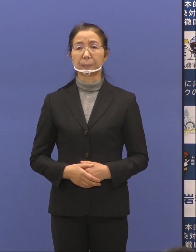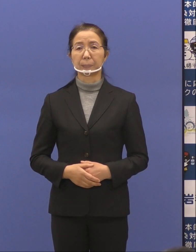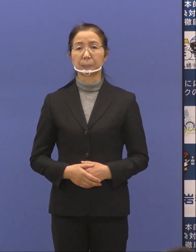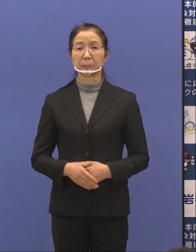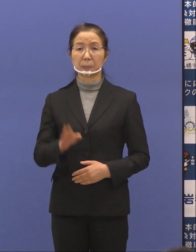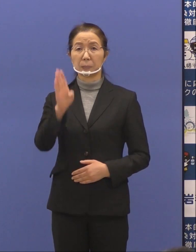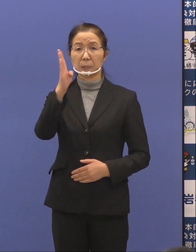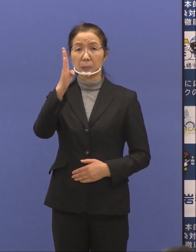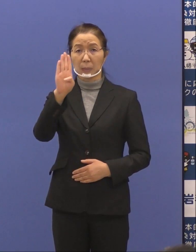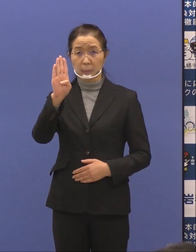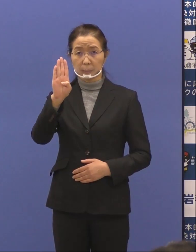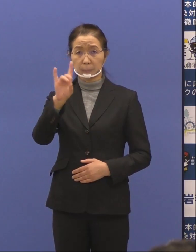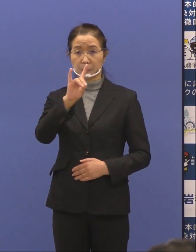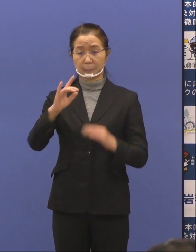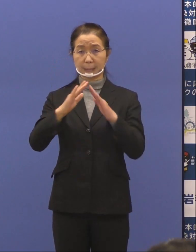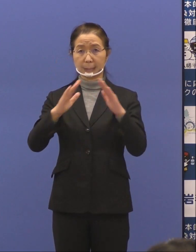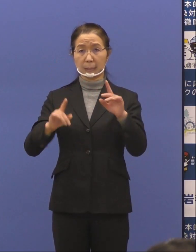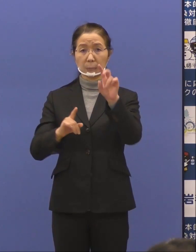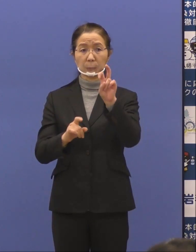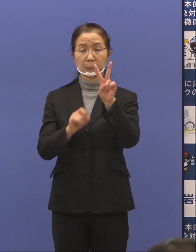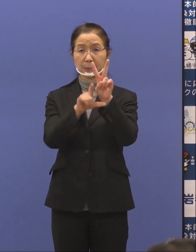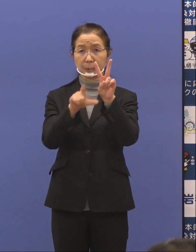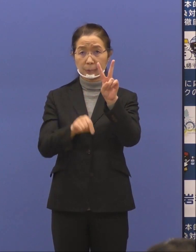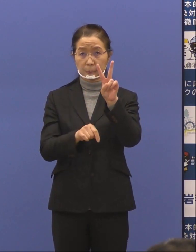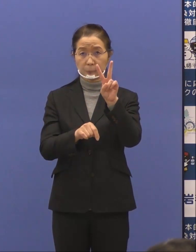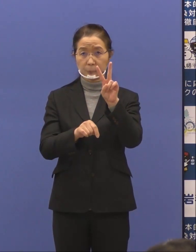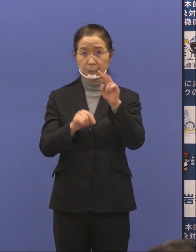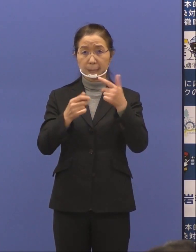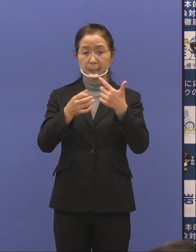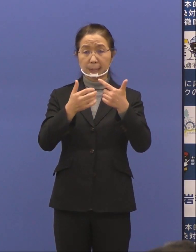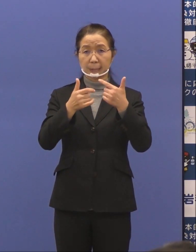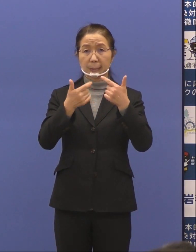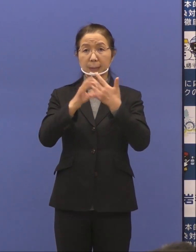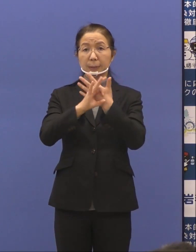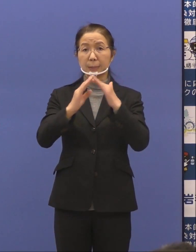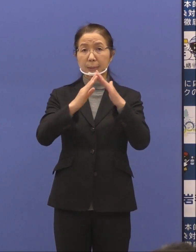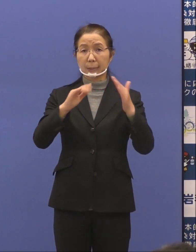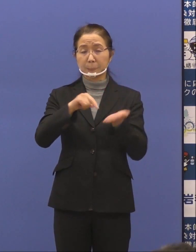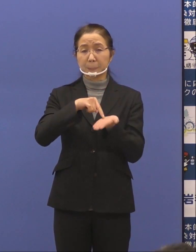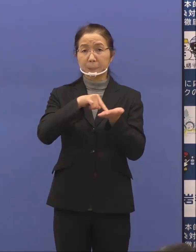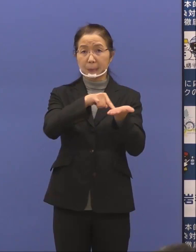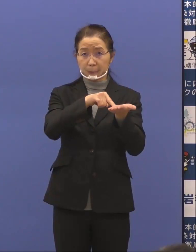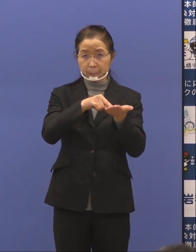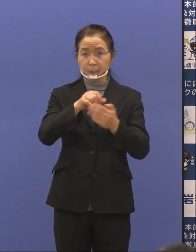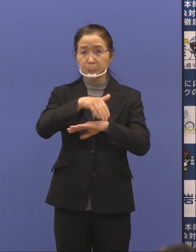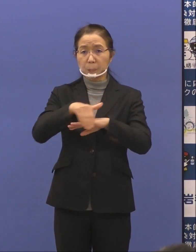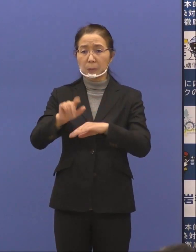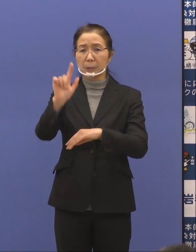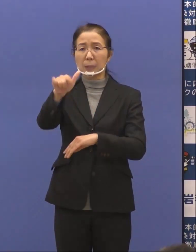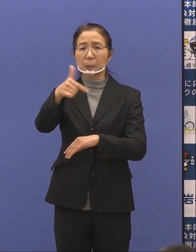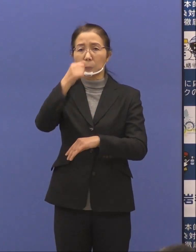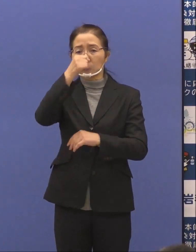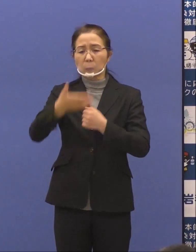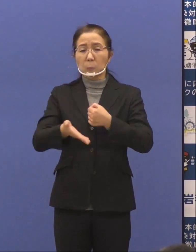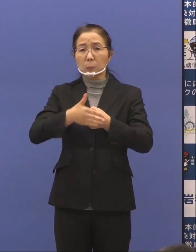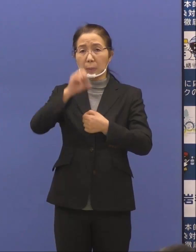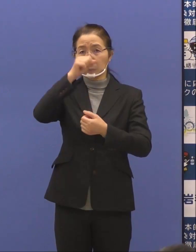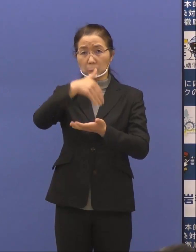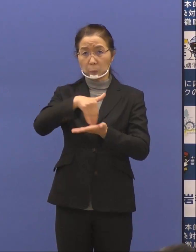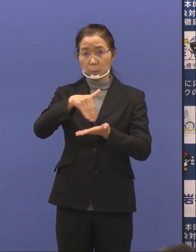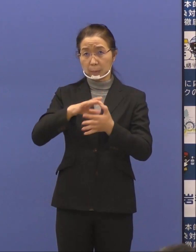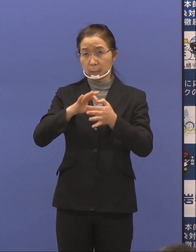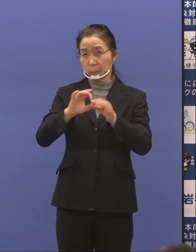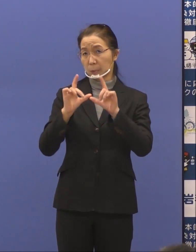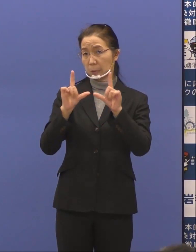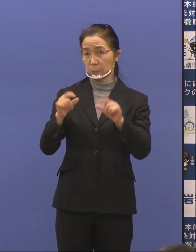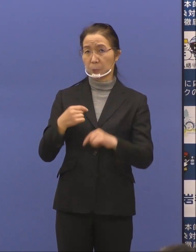県議会12月定例会に提案する令和4年度一般会計第6号補正予算について